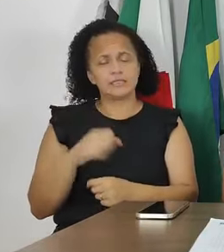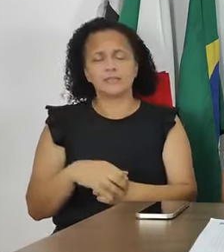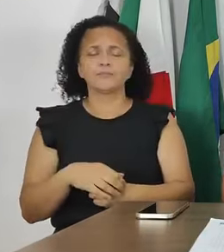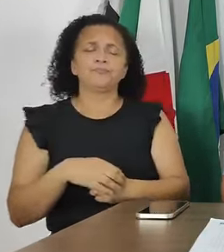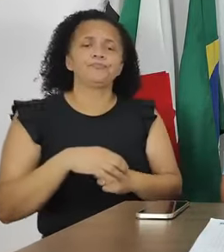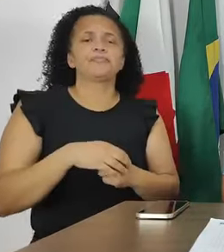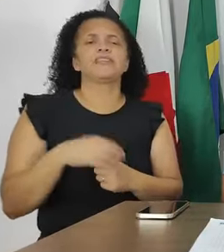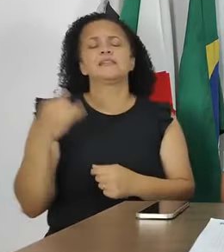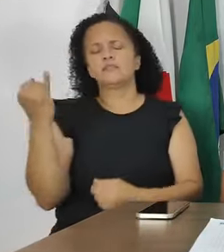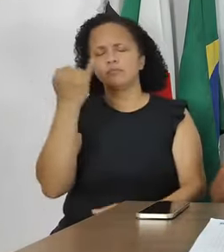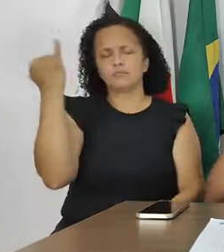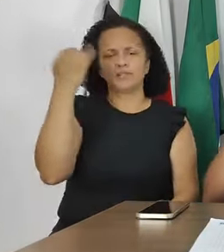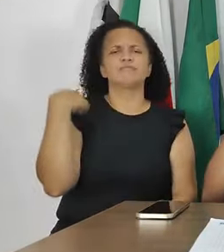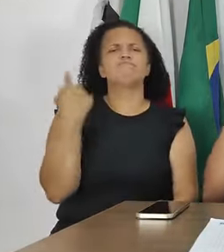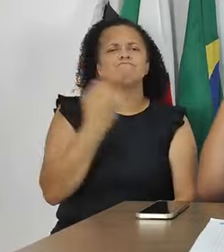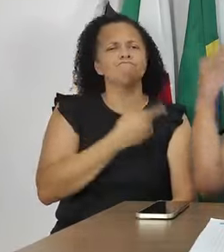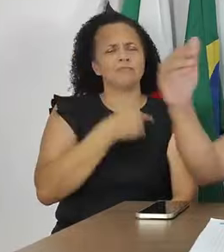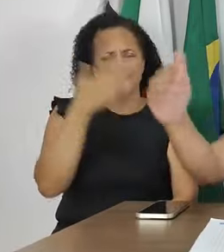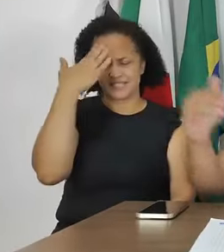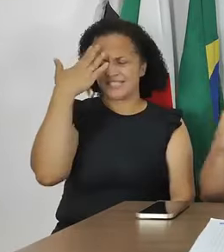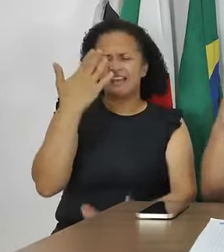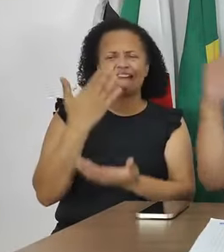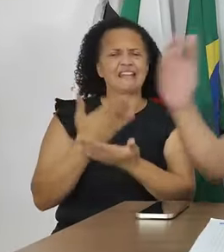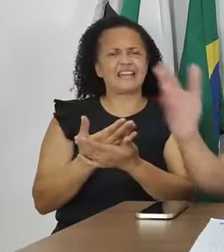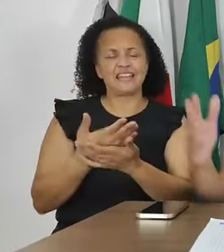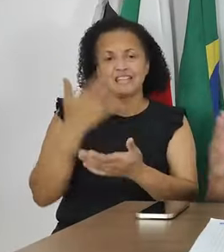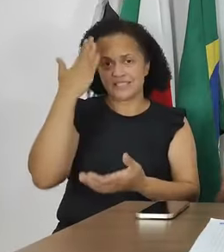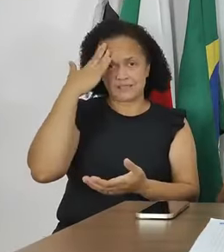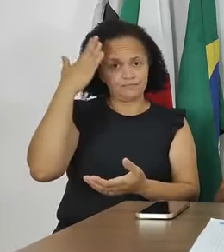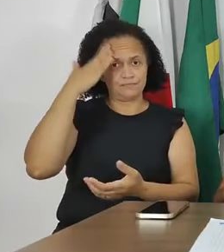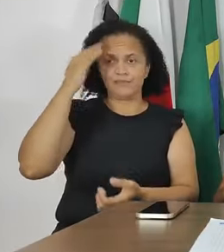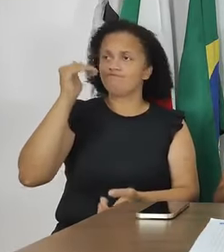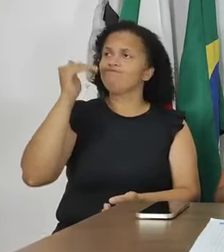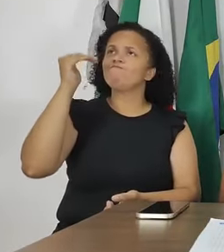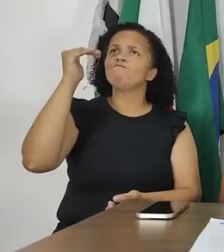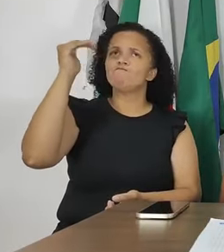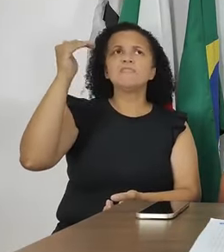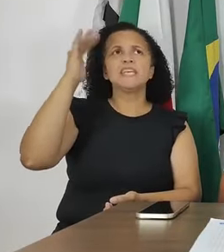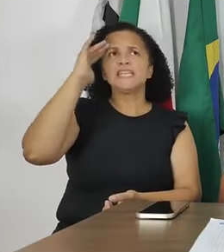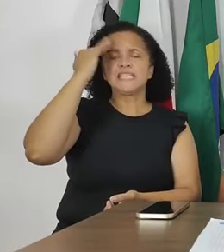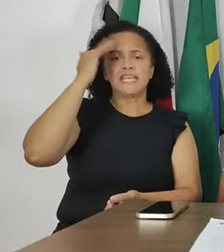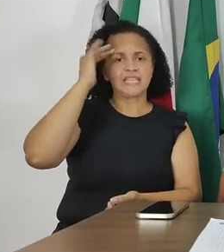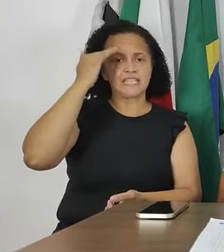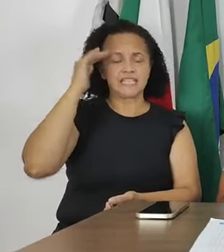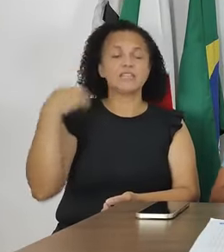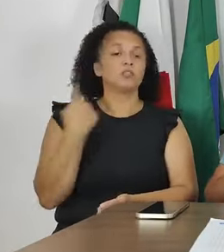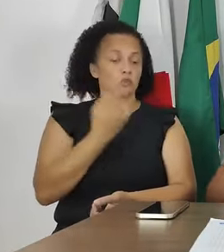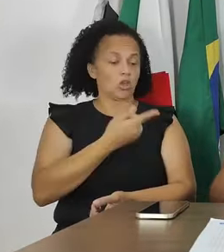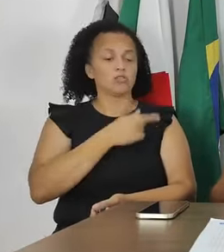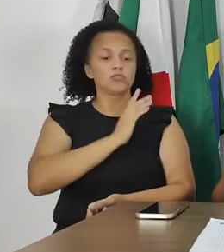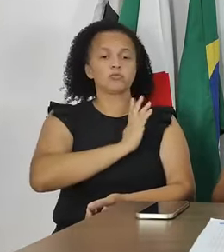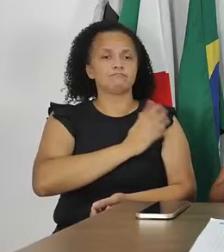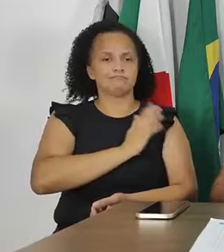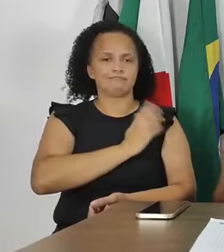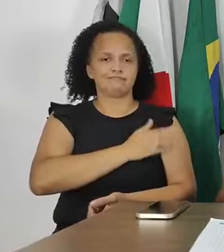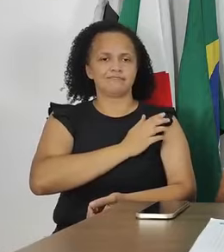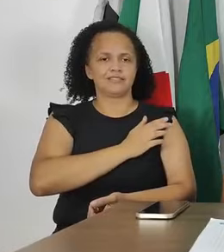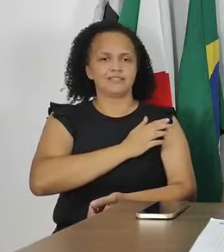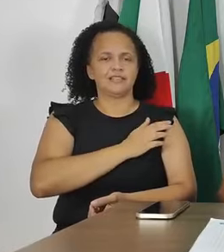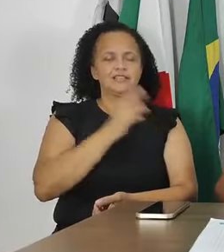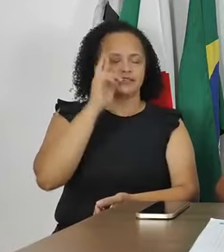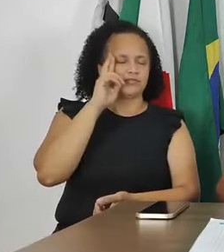importante a gente ter essa convicção, é importante a gente desenvolver esse conhecimento, essa convicção no nosso coração, para que a gente possa, no